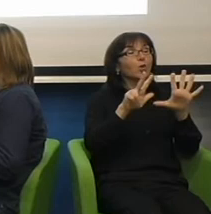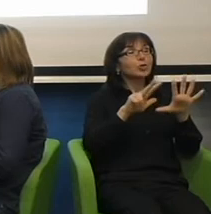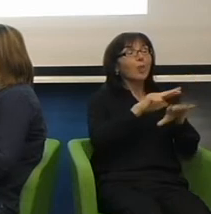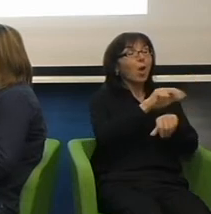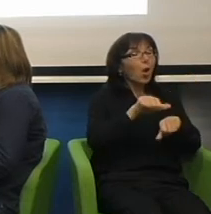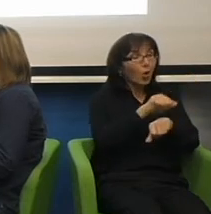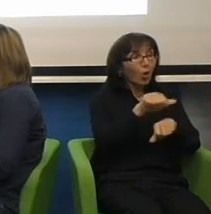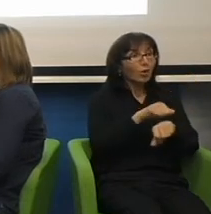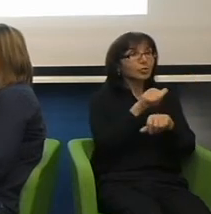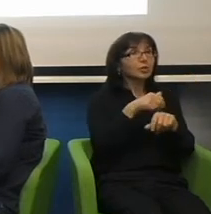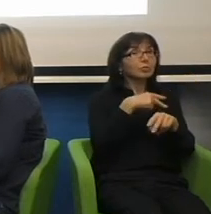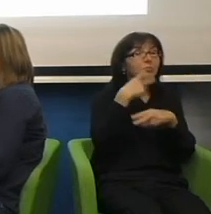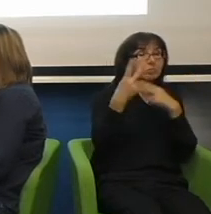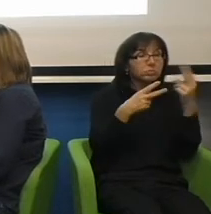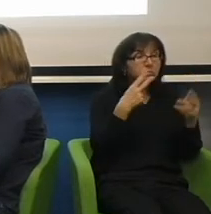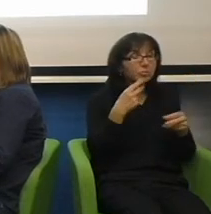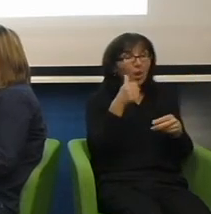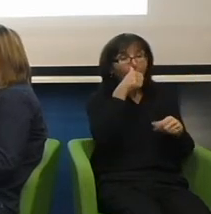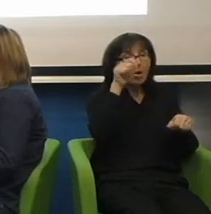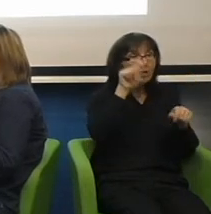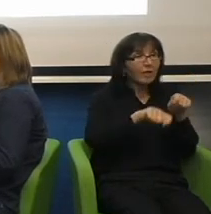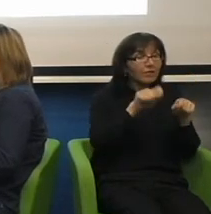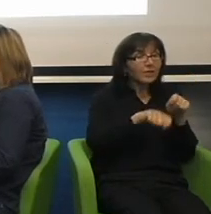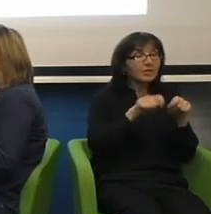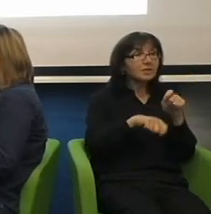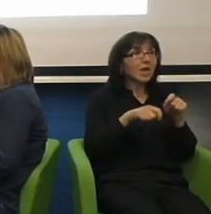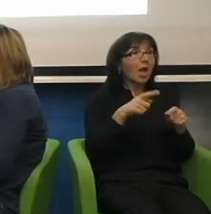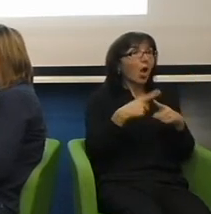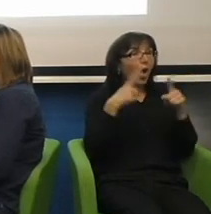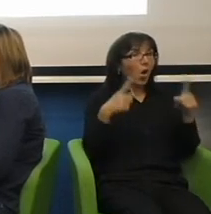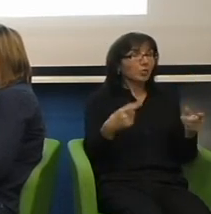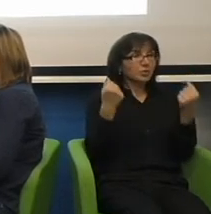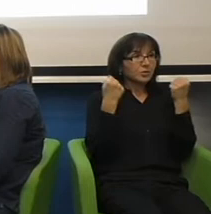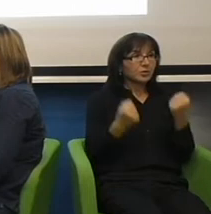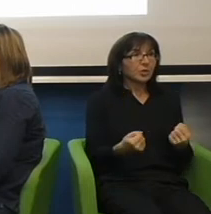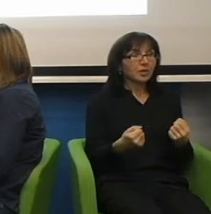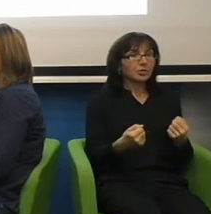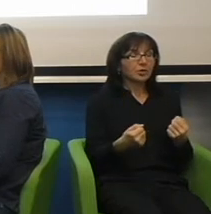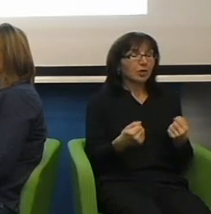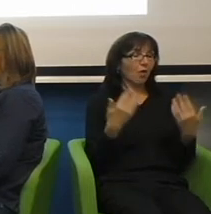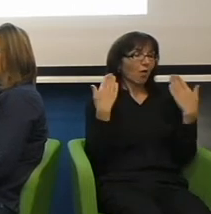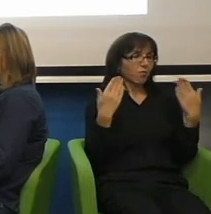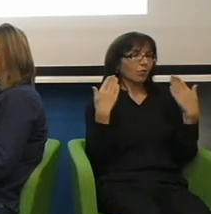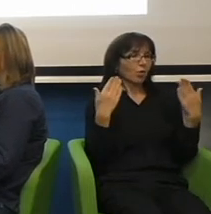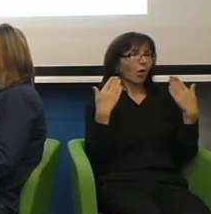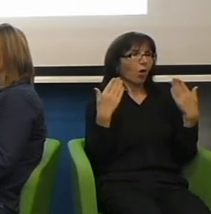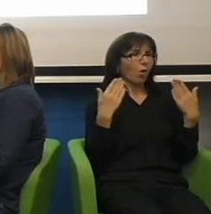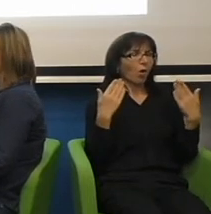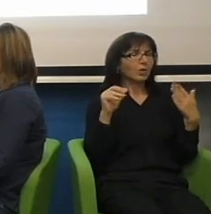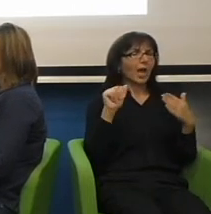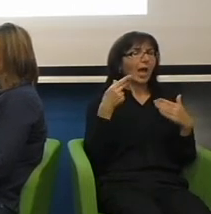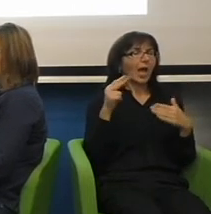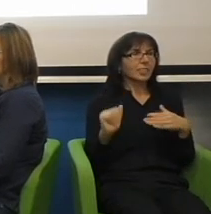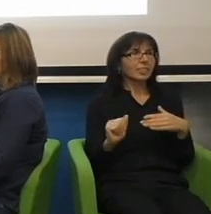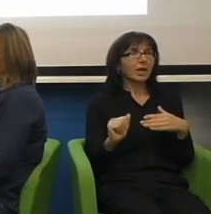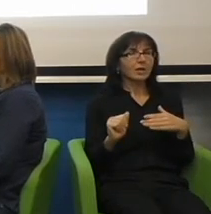i no naprawdę ciężki okres, ale wychodzi z niego naprawdę z wielką godnością, klasą i też takim, no są takie